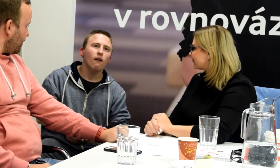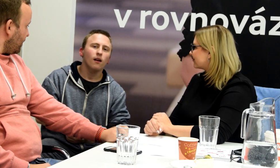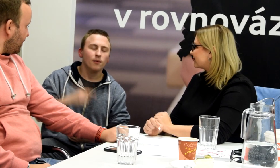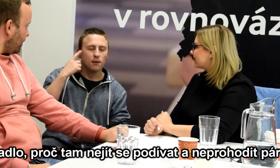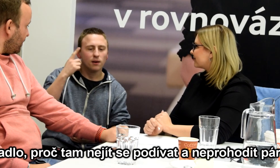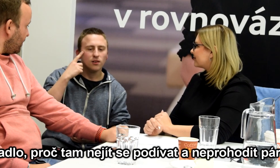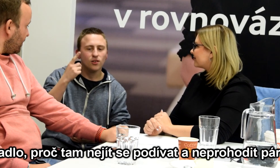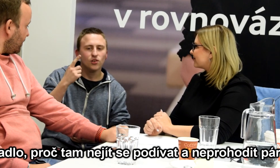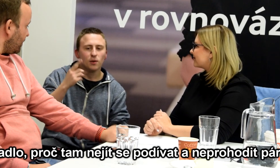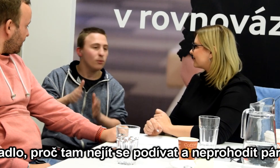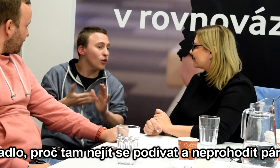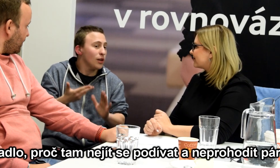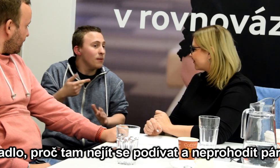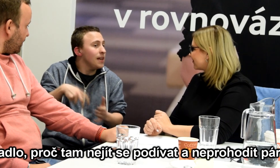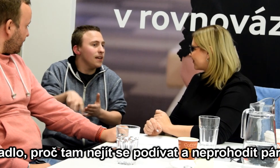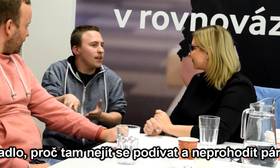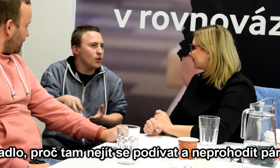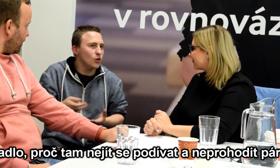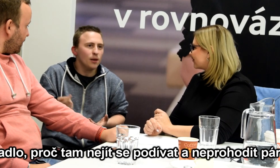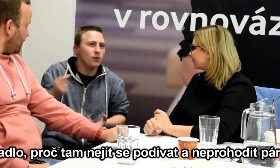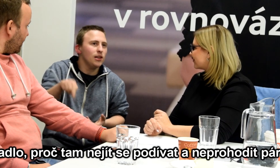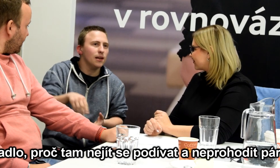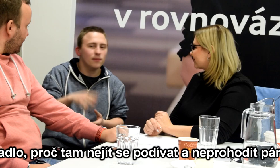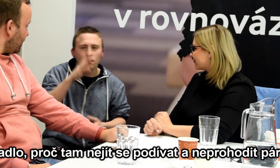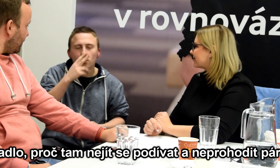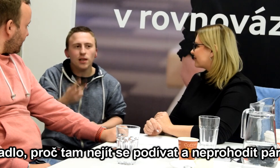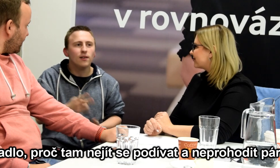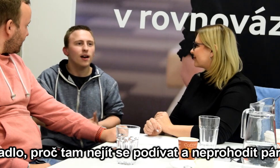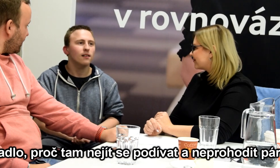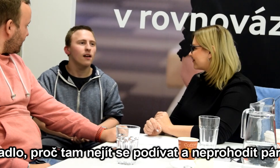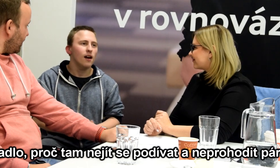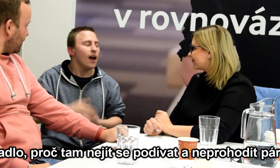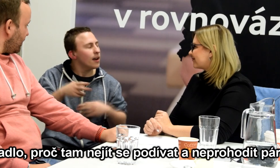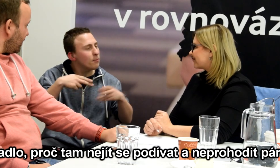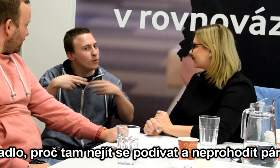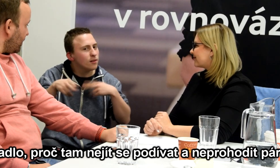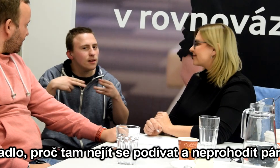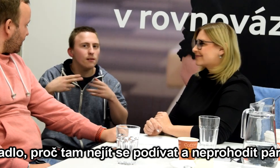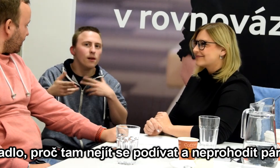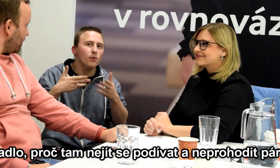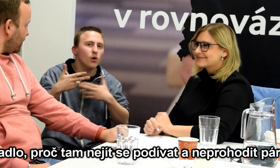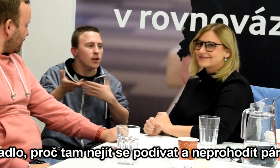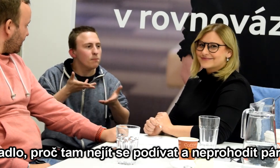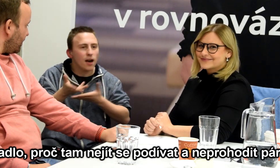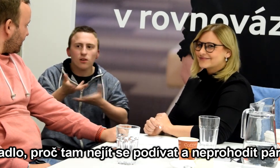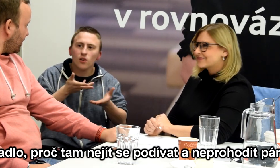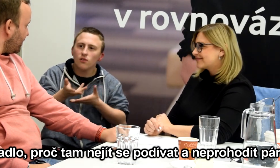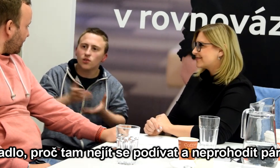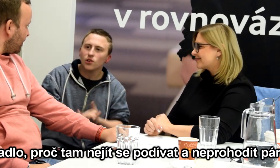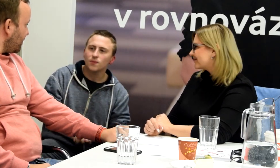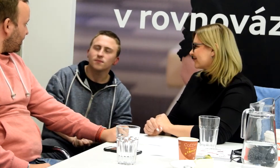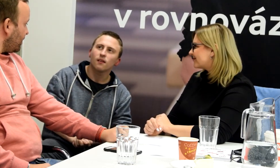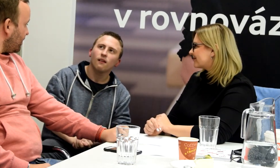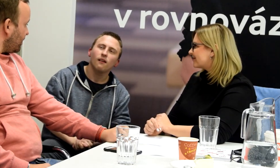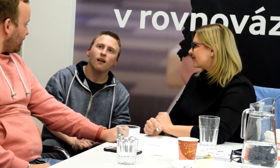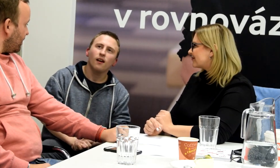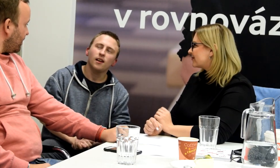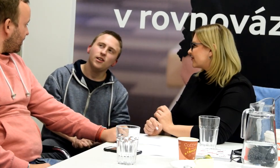tak mi napadlo, že proč tam nejít, jako lepší tam se podívat a neprohodit pár slov, že jo. Já